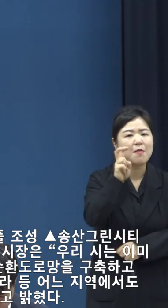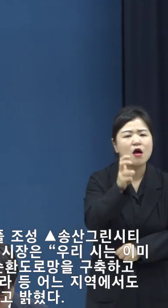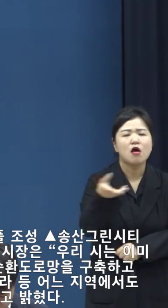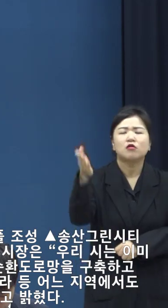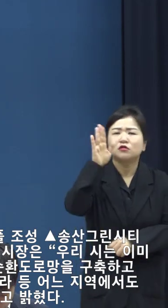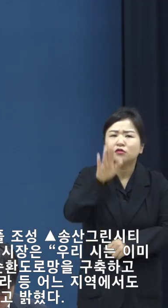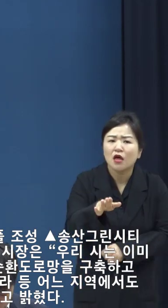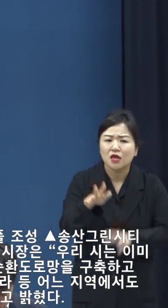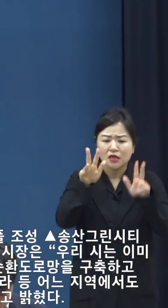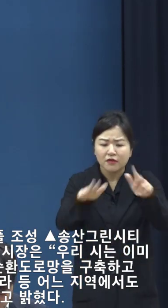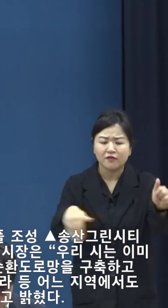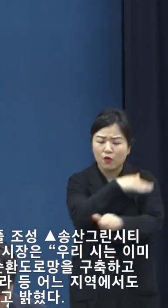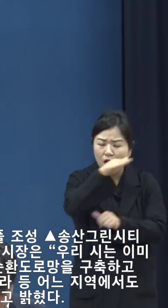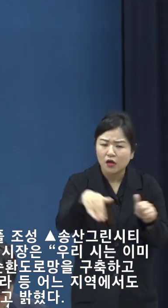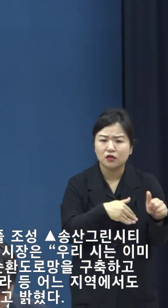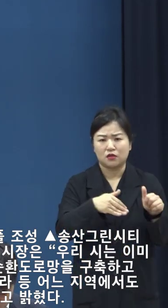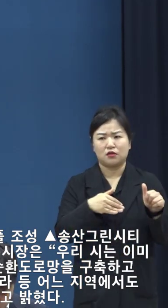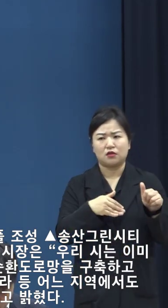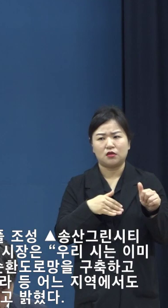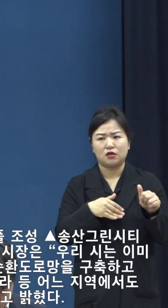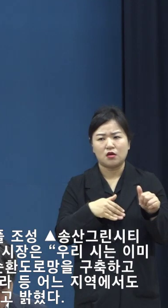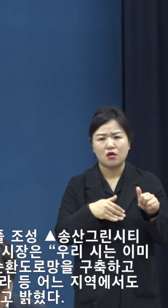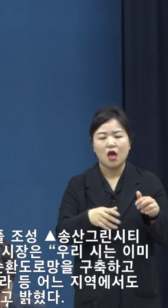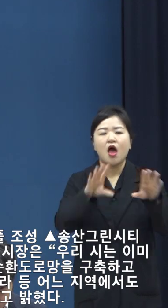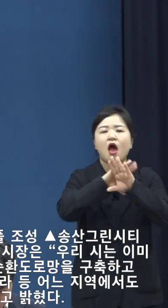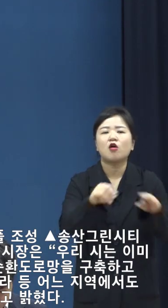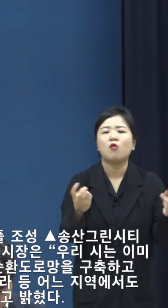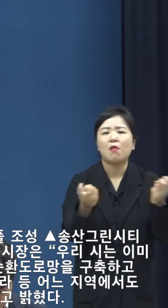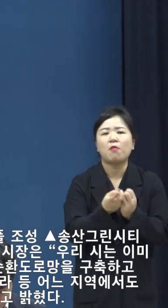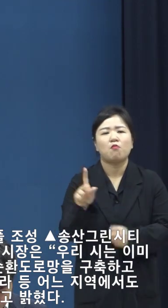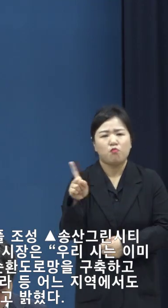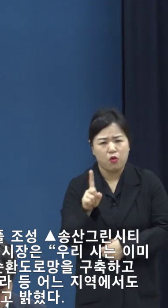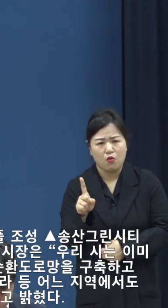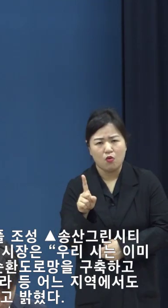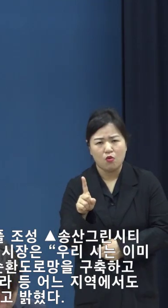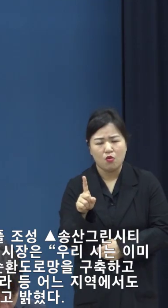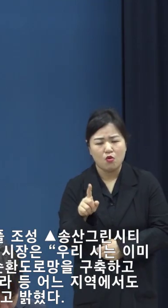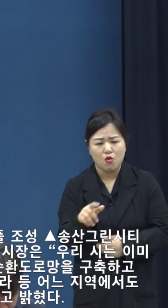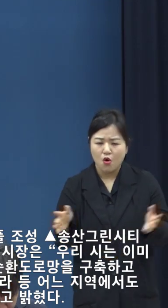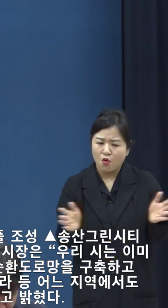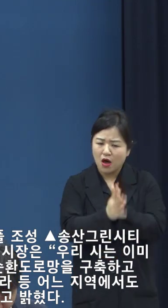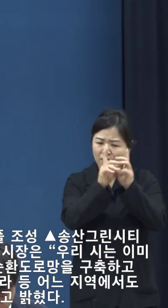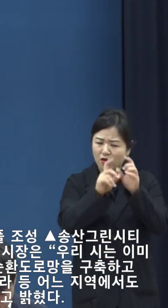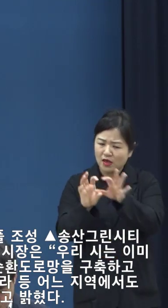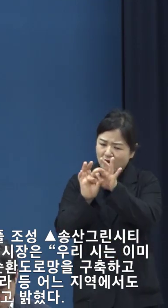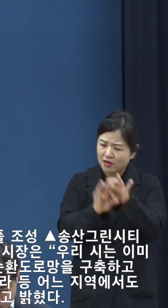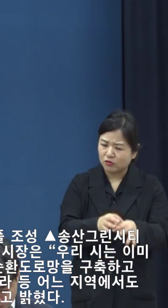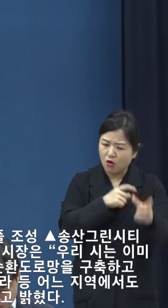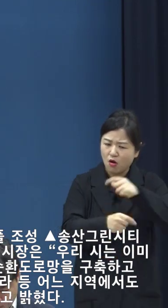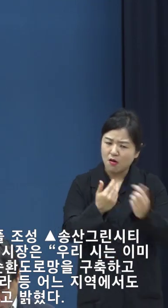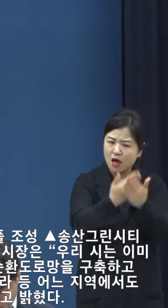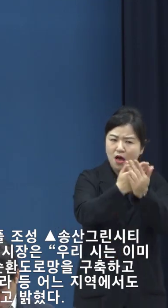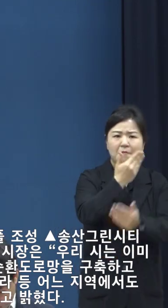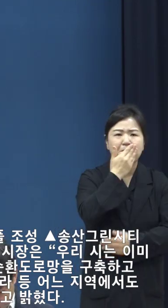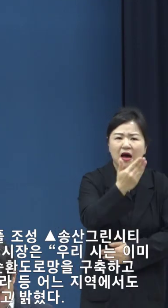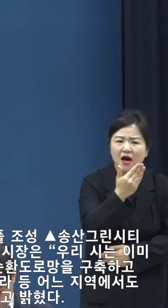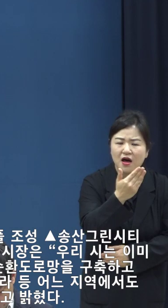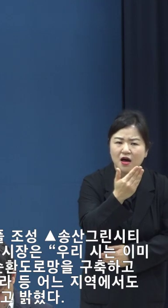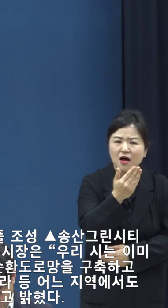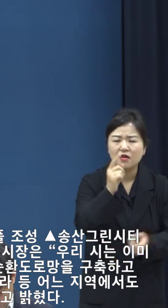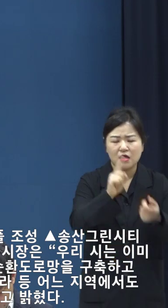이런 현황을 어떻게 해결할 수 있을까? 어떻게 우리 화성이 지속 발전 가능하게 만들 수 있을까에